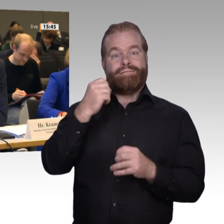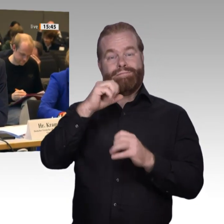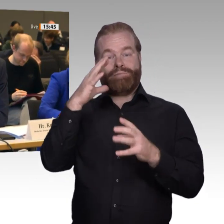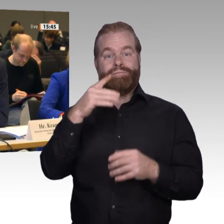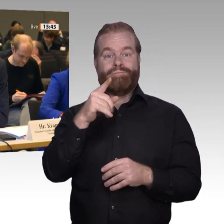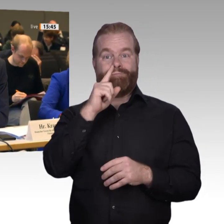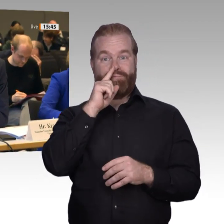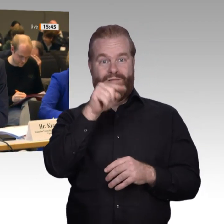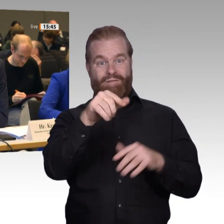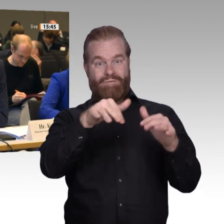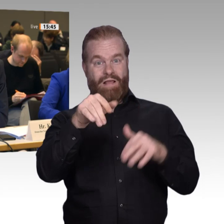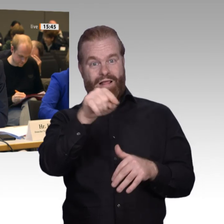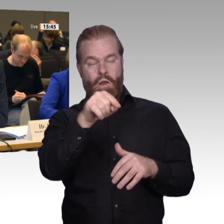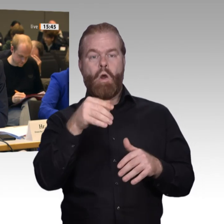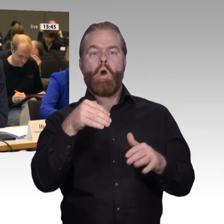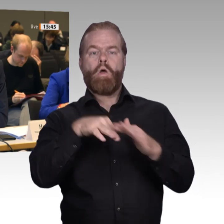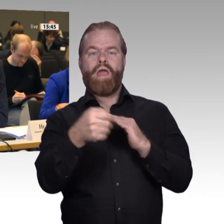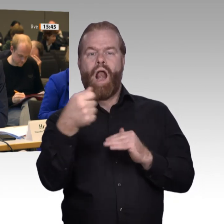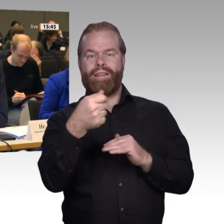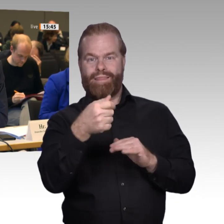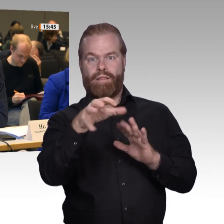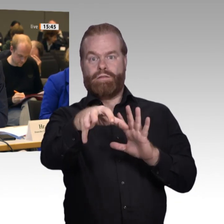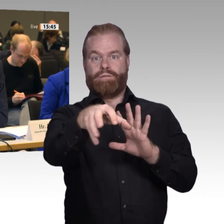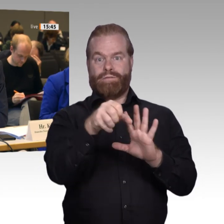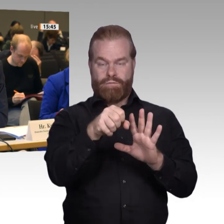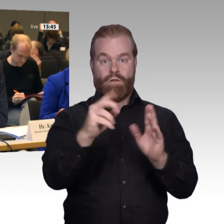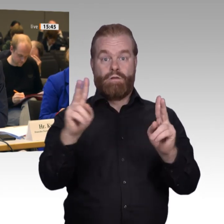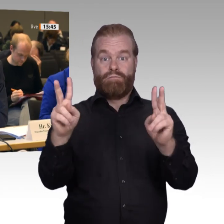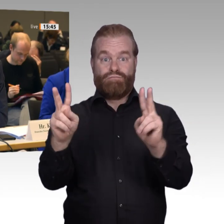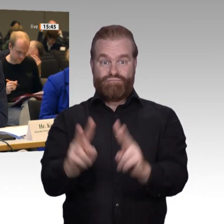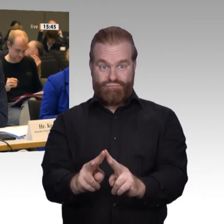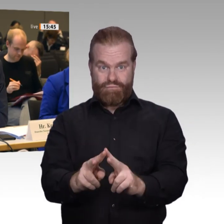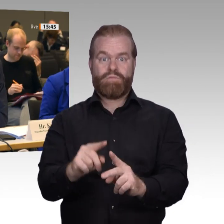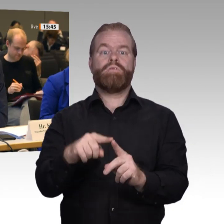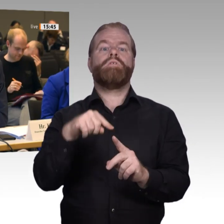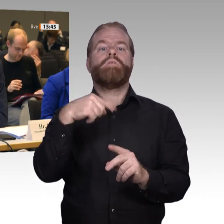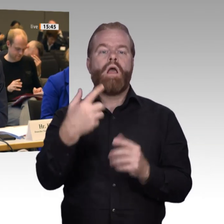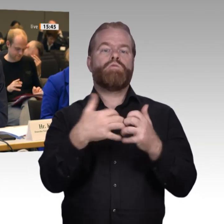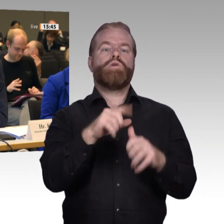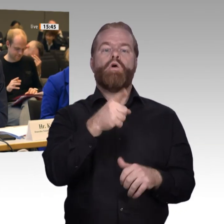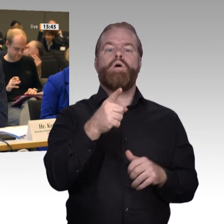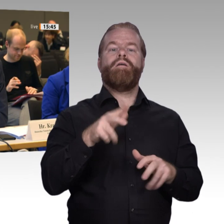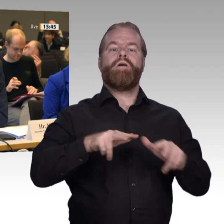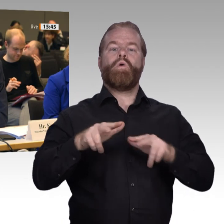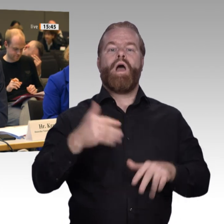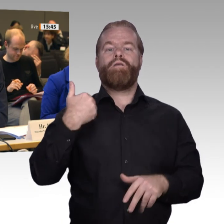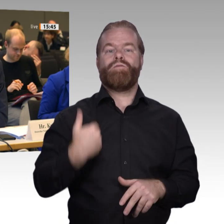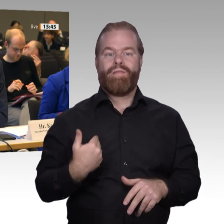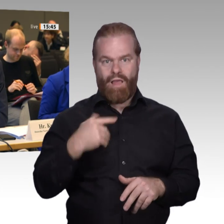dass dadurch eine finanzielle Entlastung eintritt, die ich allerdings nicht beziffern kann. Gleiches gilt es,